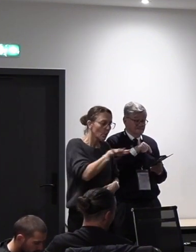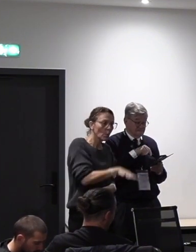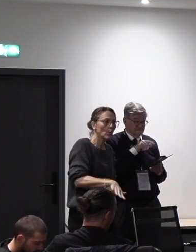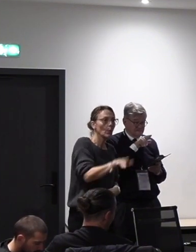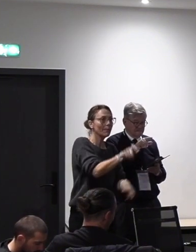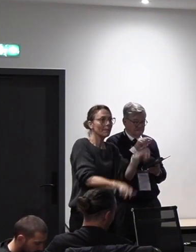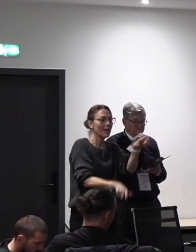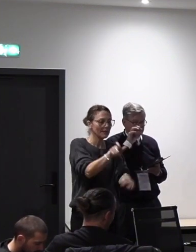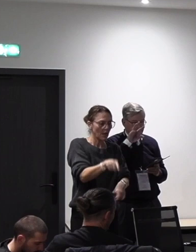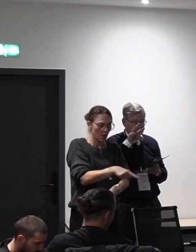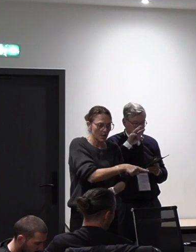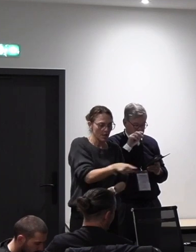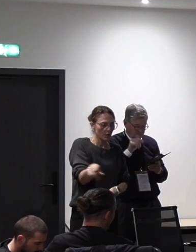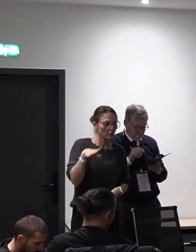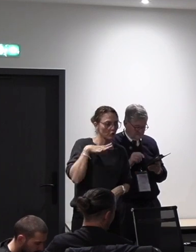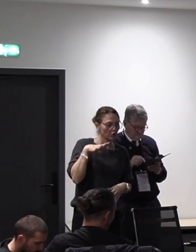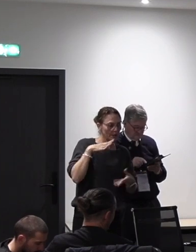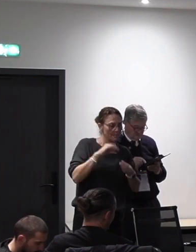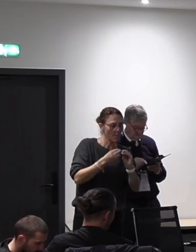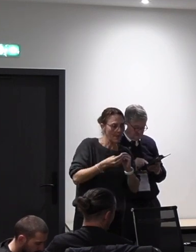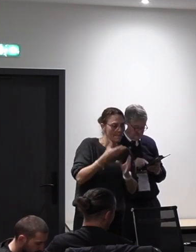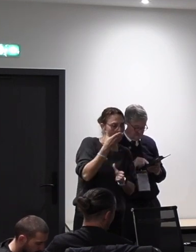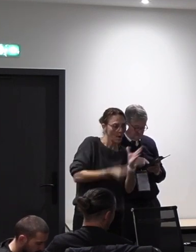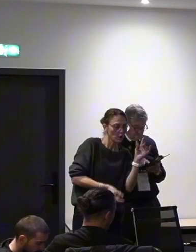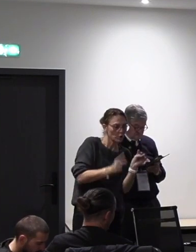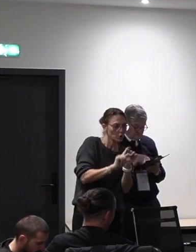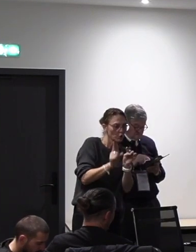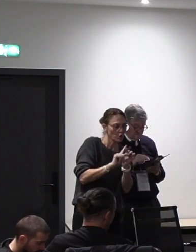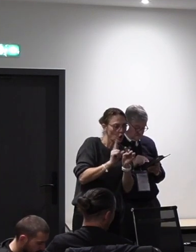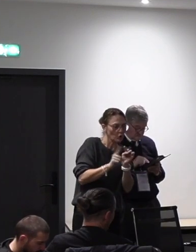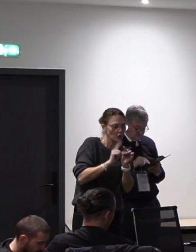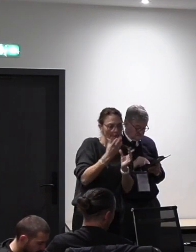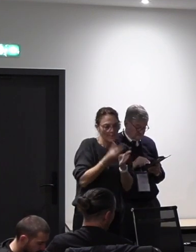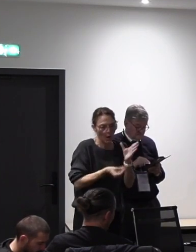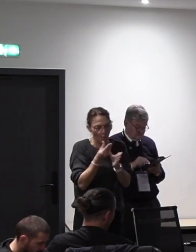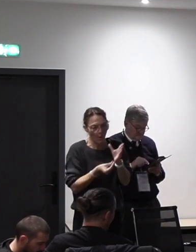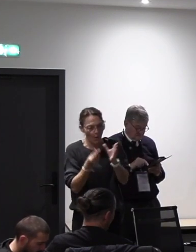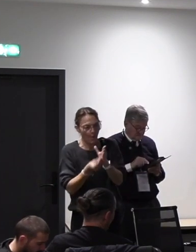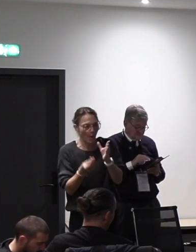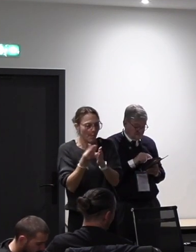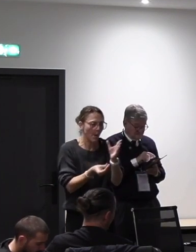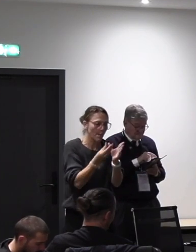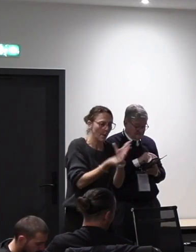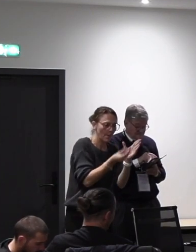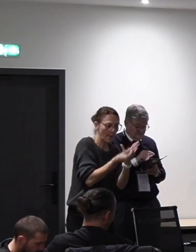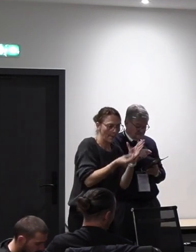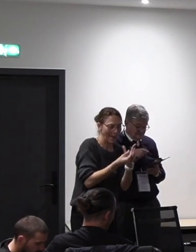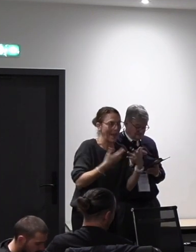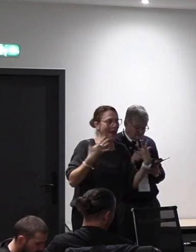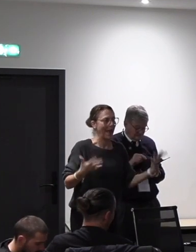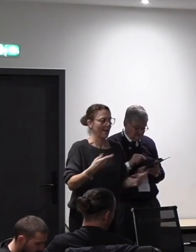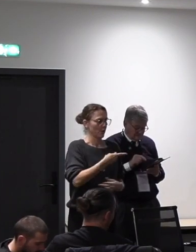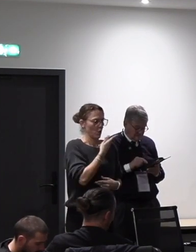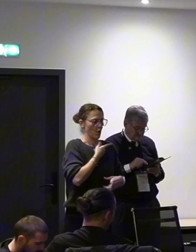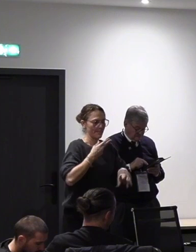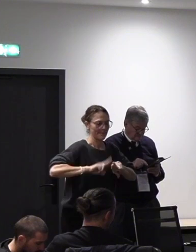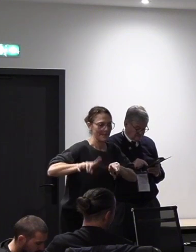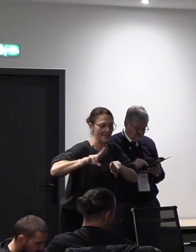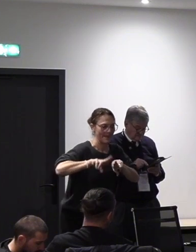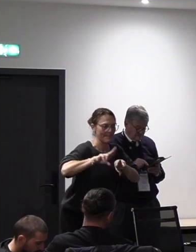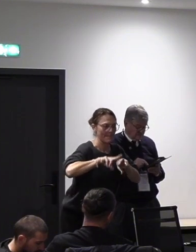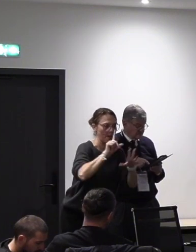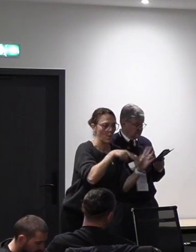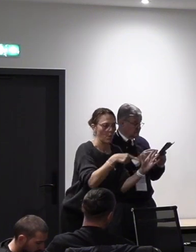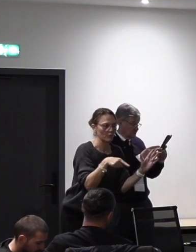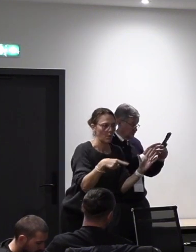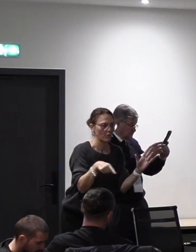personnes qui ont un problème d'insuffisance quelque part, et je vais donc essayer, par la médecine et par la science, de corriger